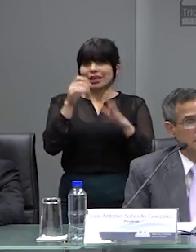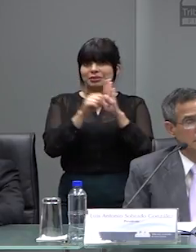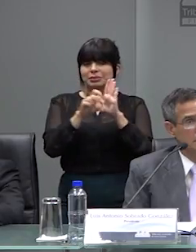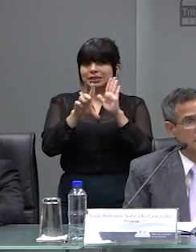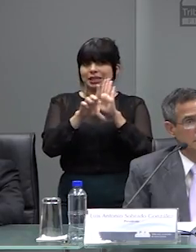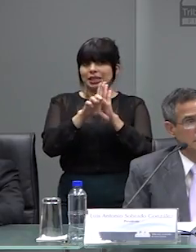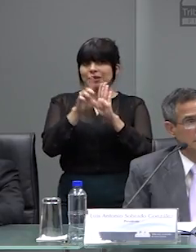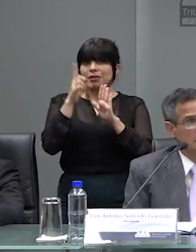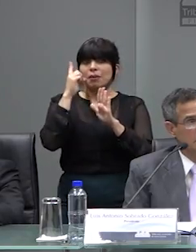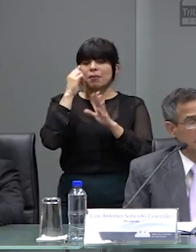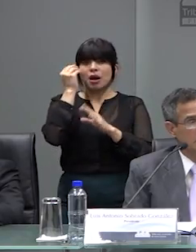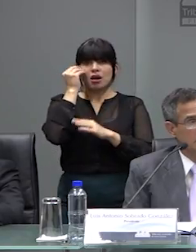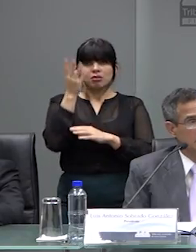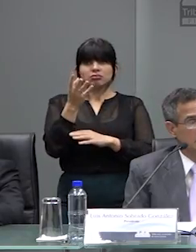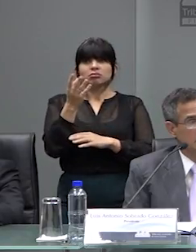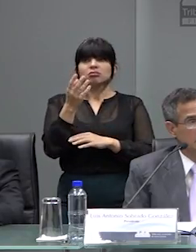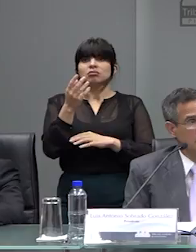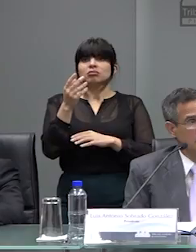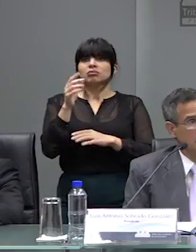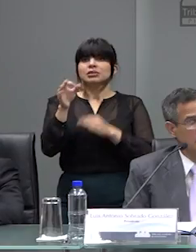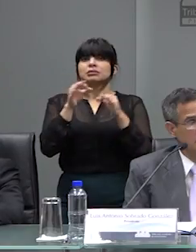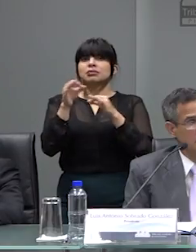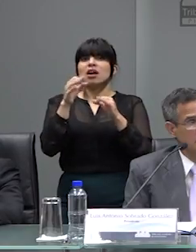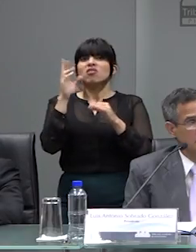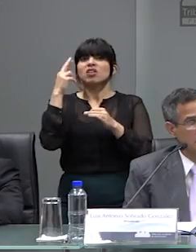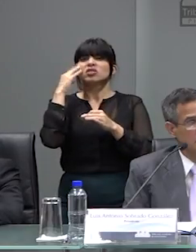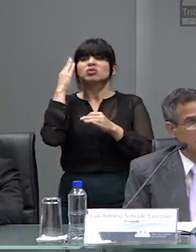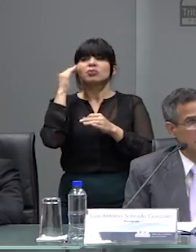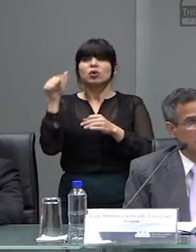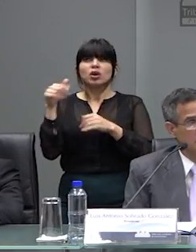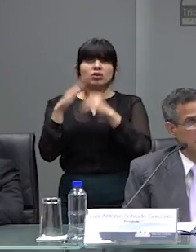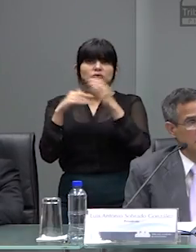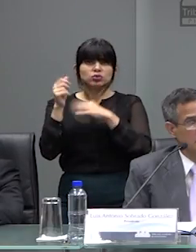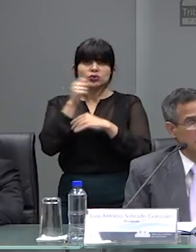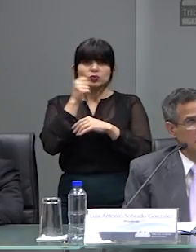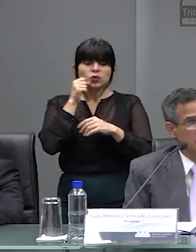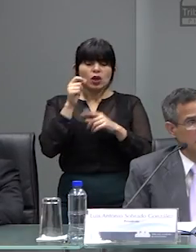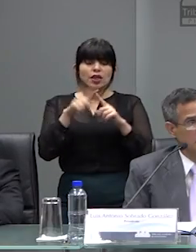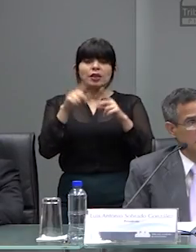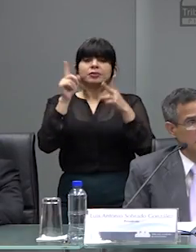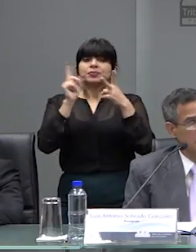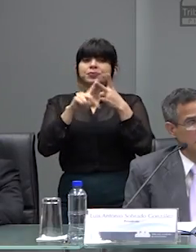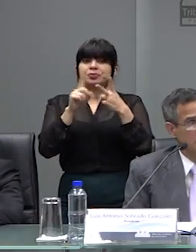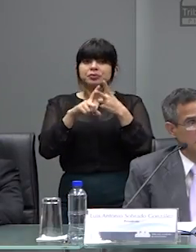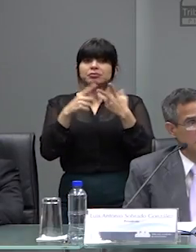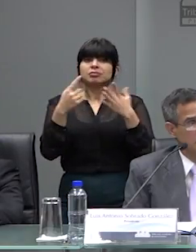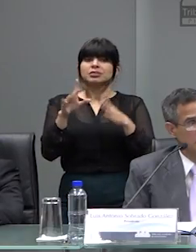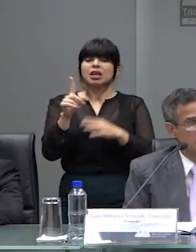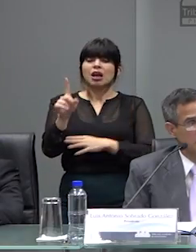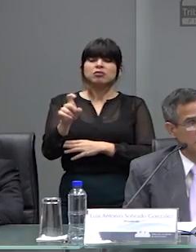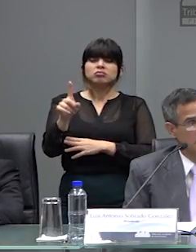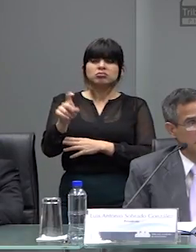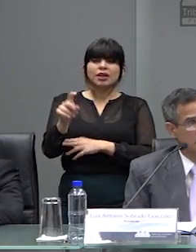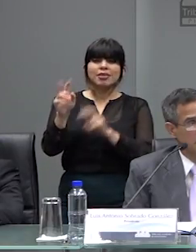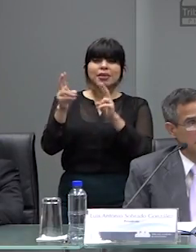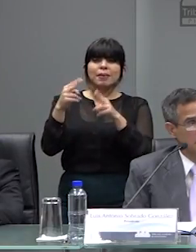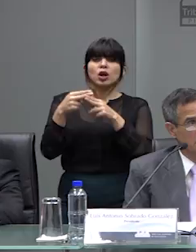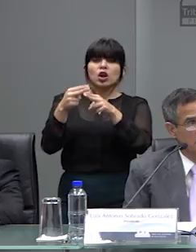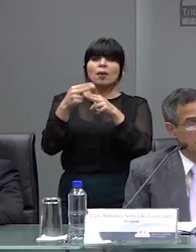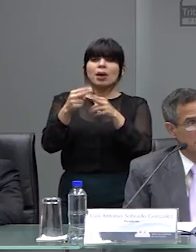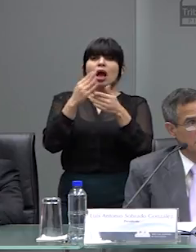a rendir declaraciones o explicaciones al respecto de eso. Por otro lado, se ha cuestionado el tema de los nombramientos de